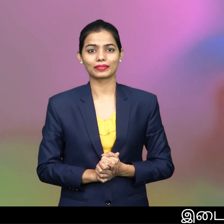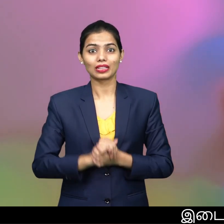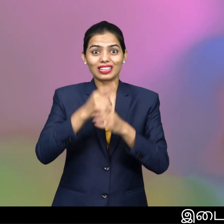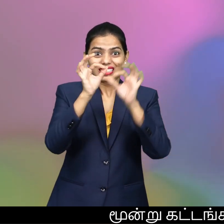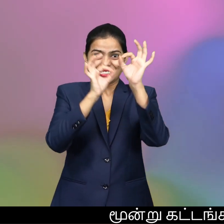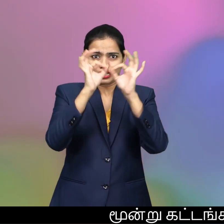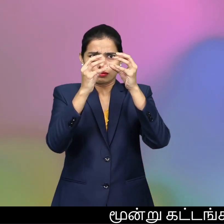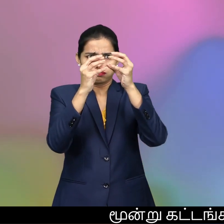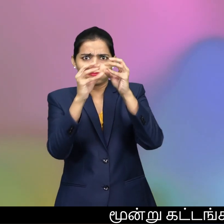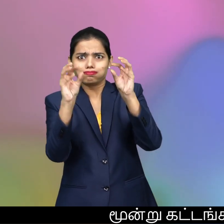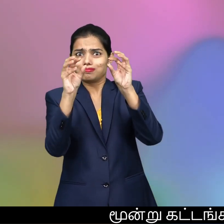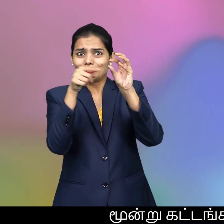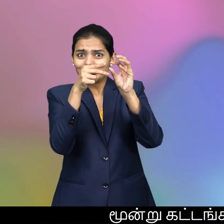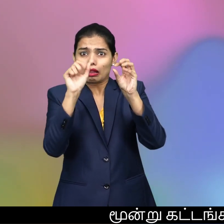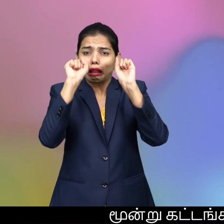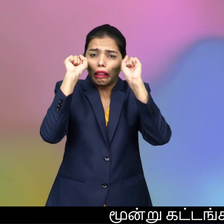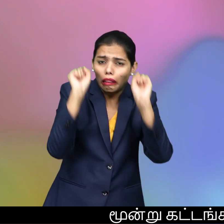இடைநிலை 3 கட்டங்களாக பிரிக்கலாம்.